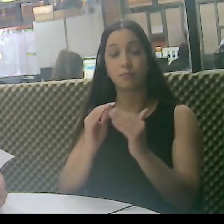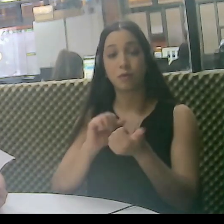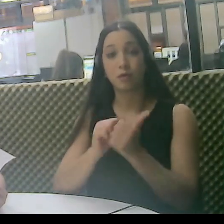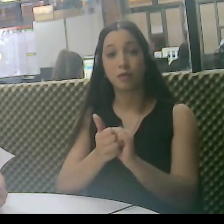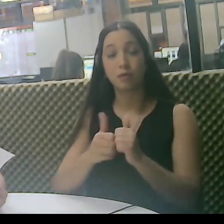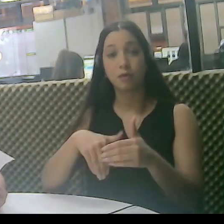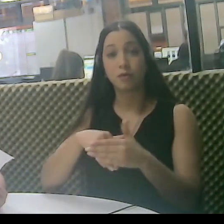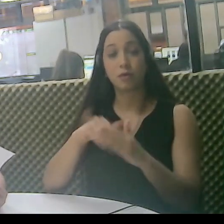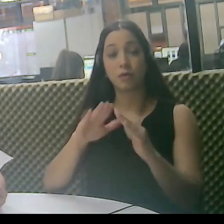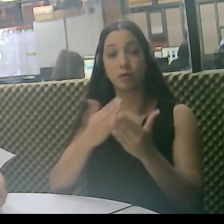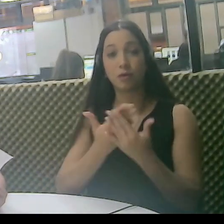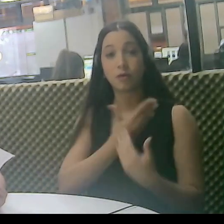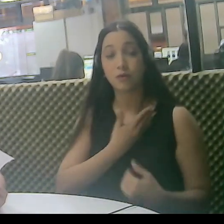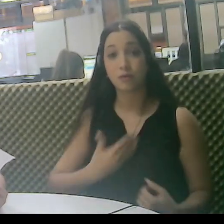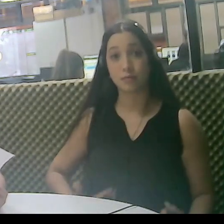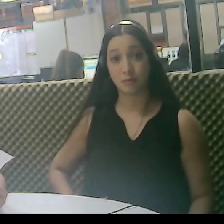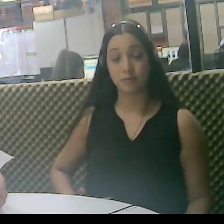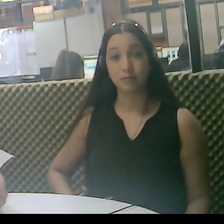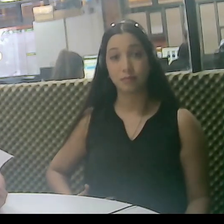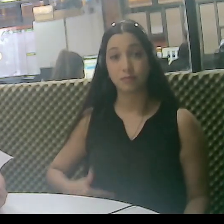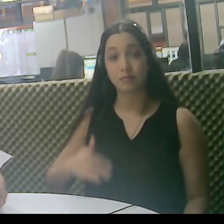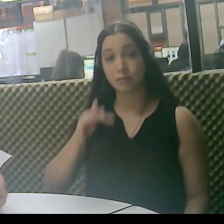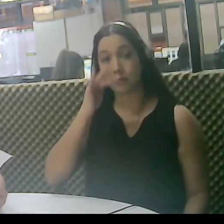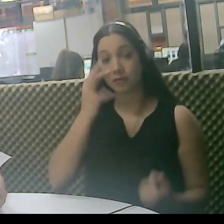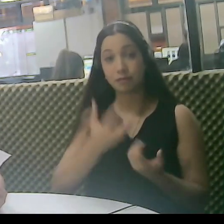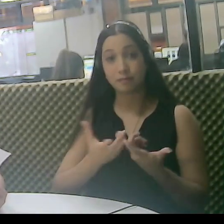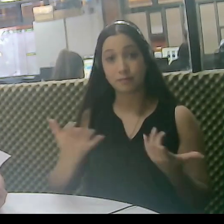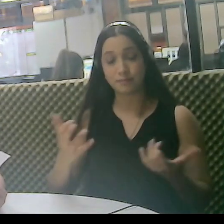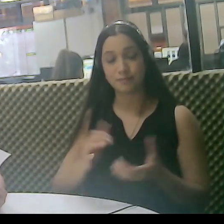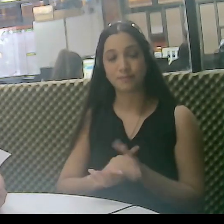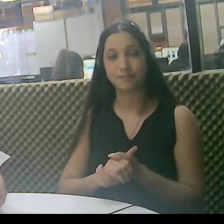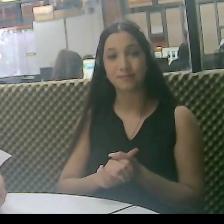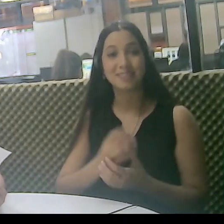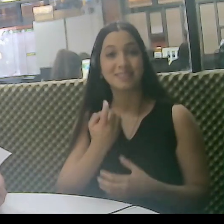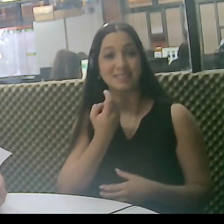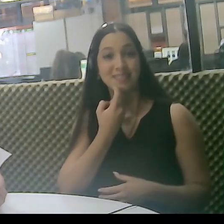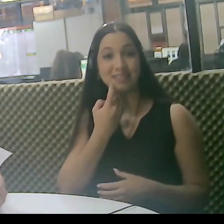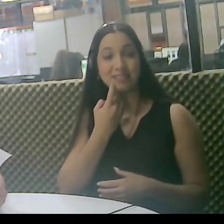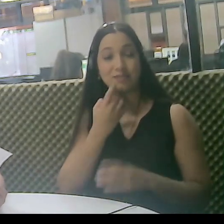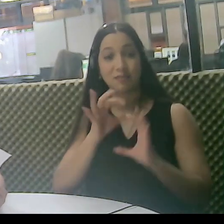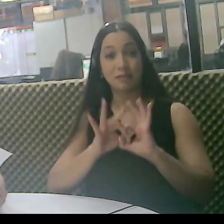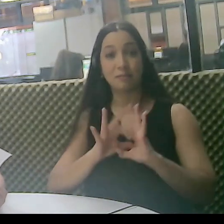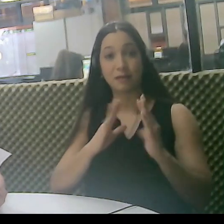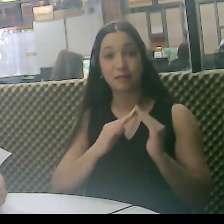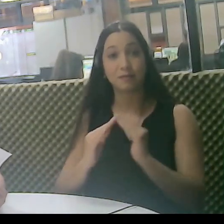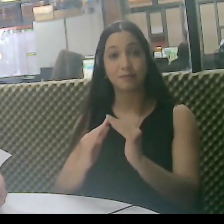Estadual, nesse bairro, né, que é o Jardim das Palmeiras. E na sexta-feira, no bairro Liberdade,